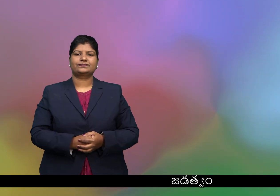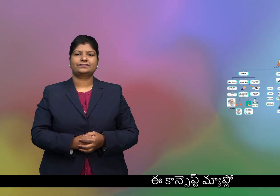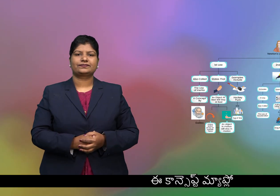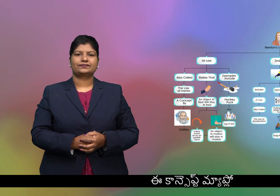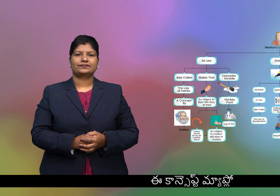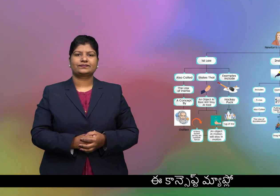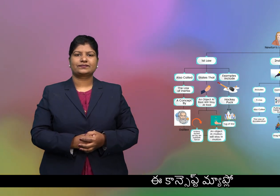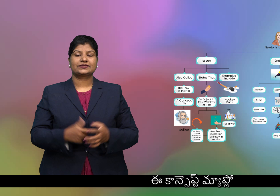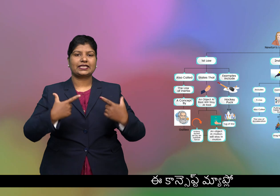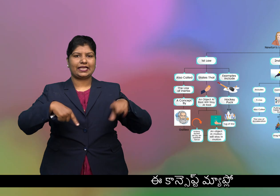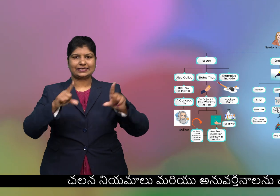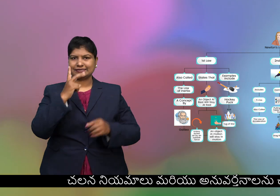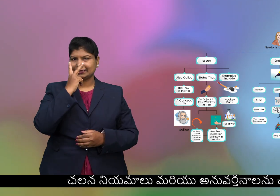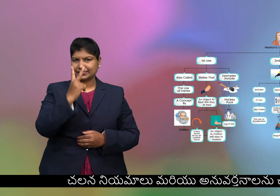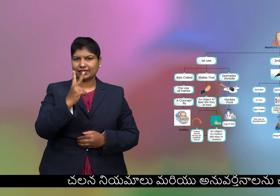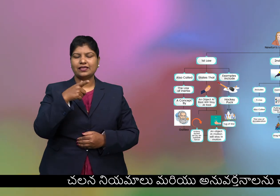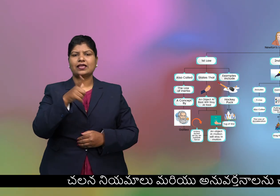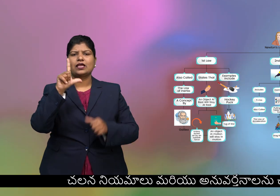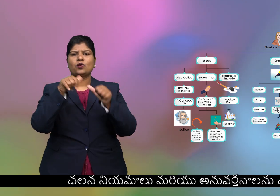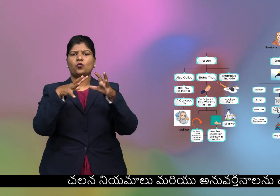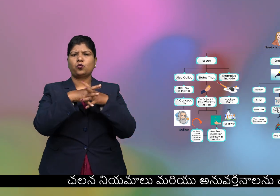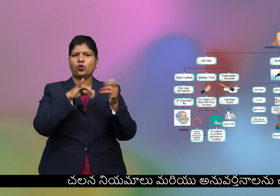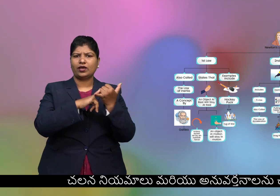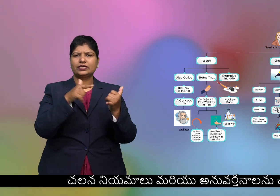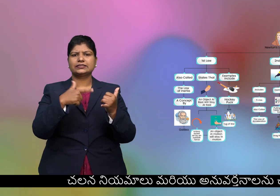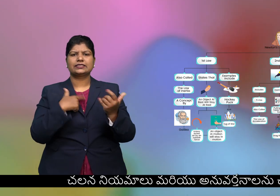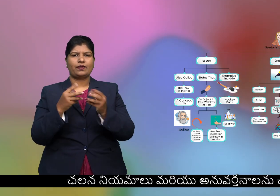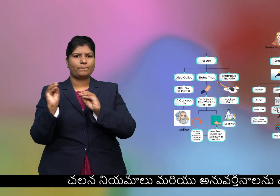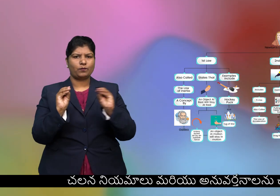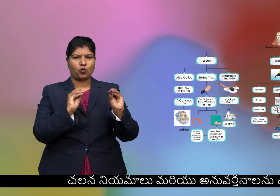ఈ కాన్సెప్ట్ మ్యాప్లో చలన నియమాలు మరియు అనువర్తనాలను చూద్దాం.